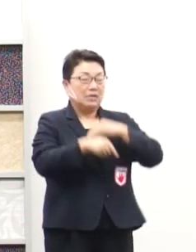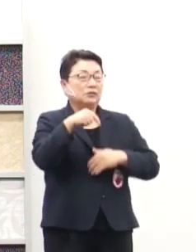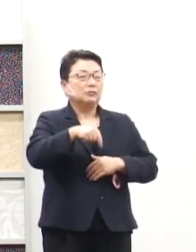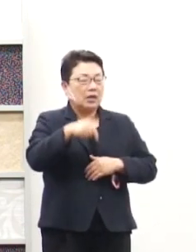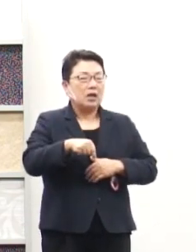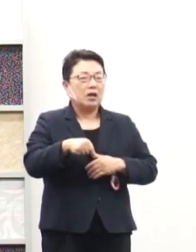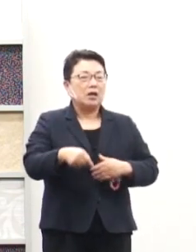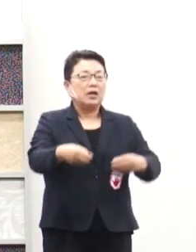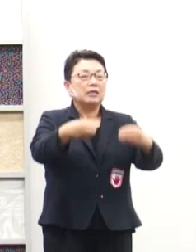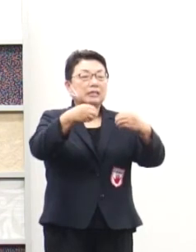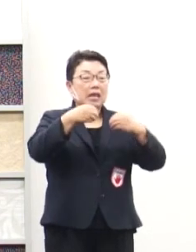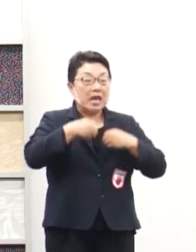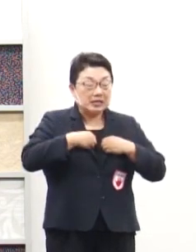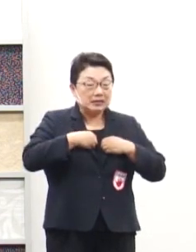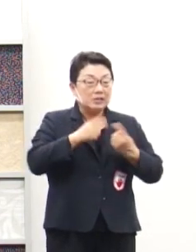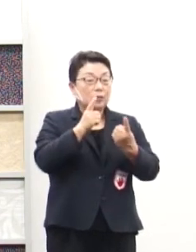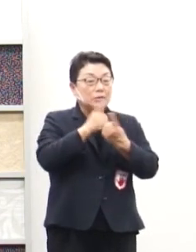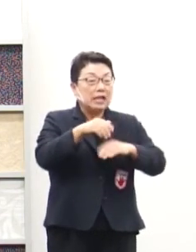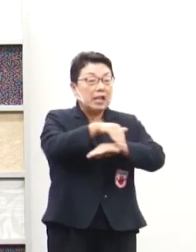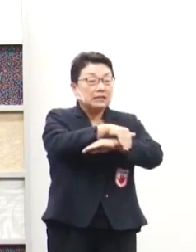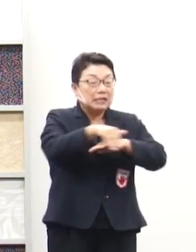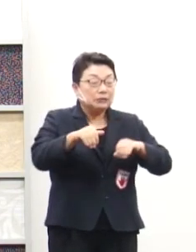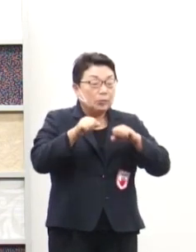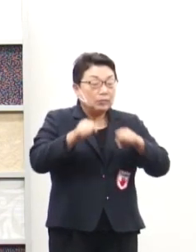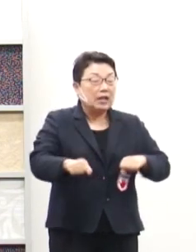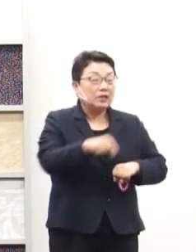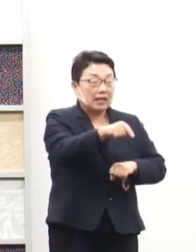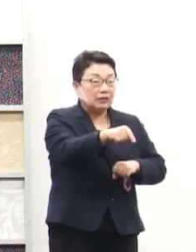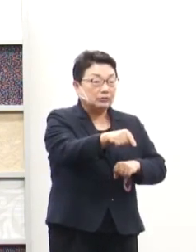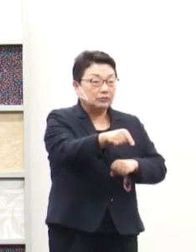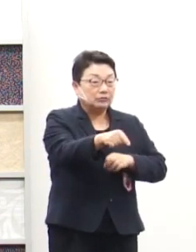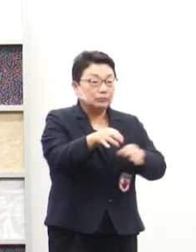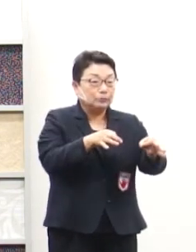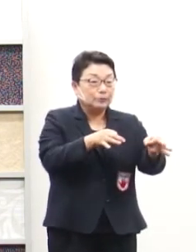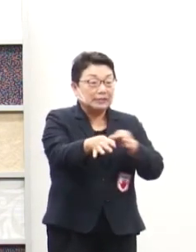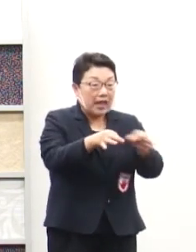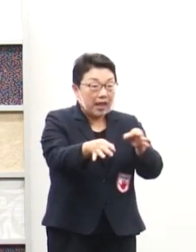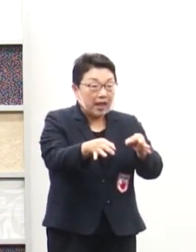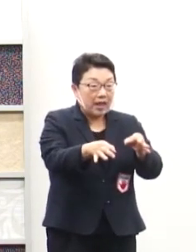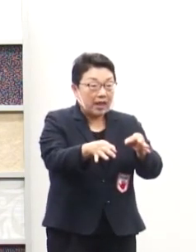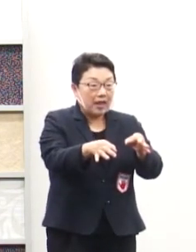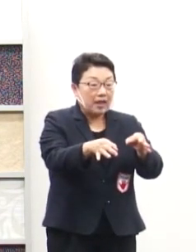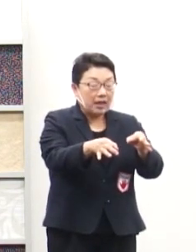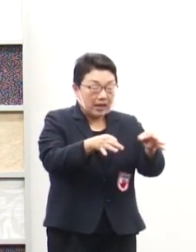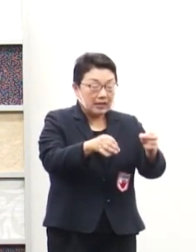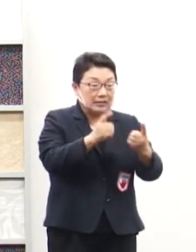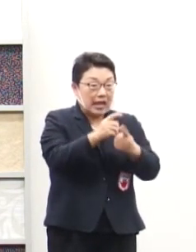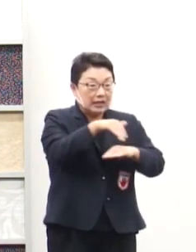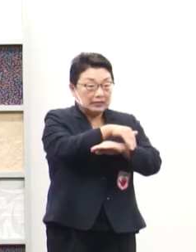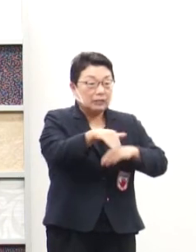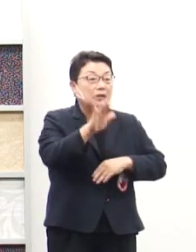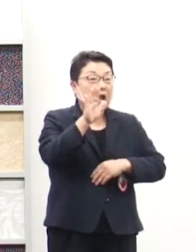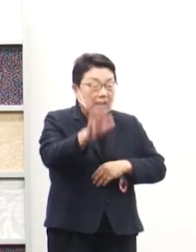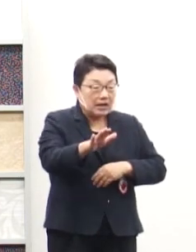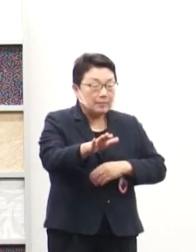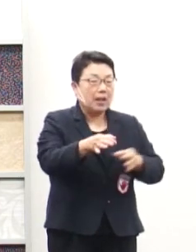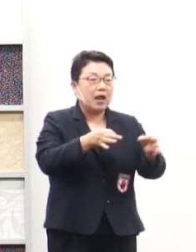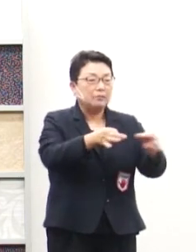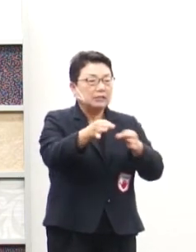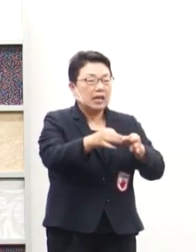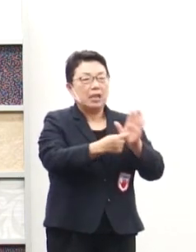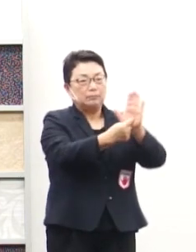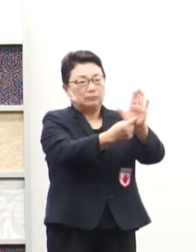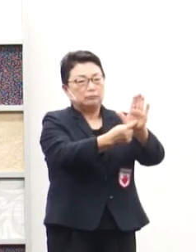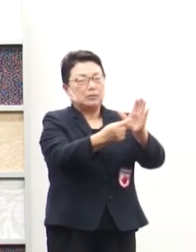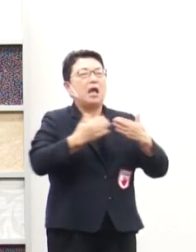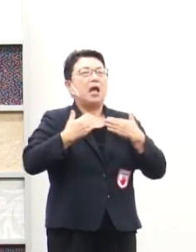感染症防止対策をやっていただいたところはお名前を、公表させ、示します。ここは安全ですから